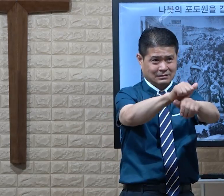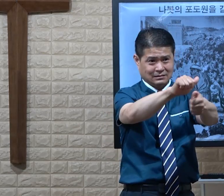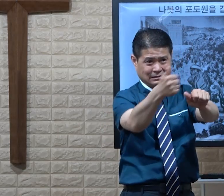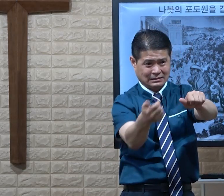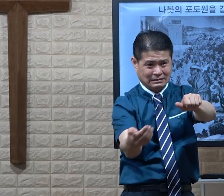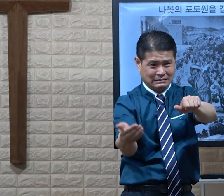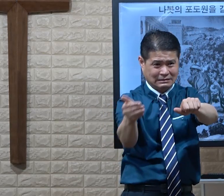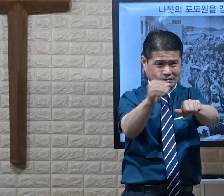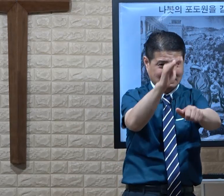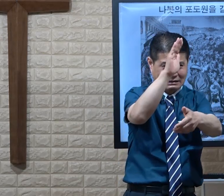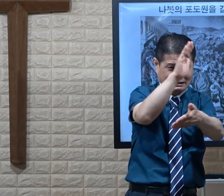왕의 무덤에